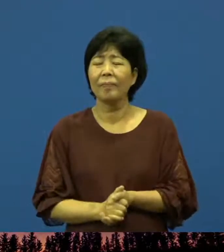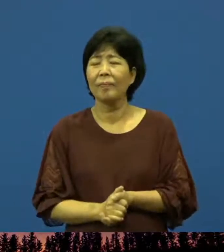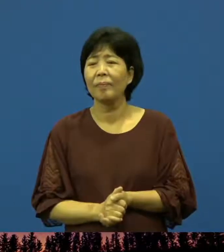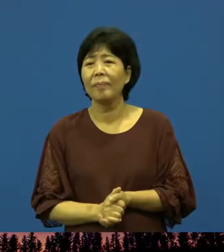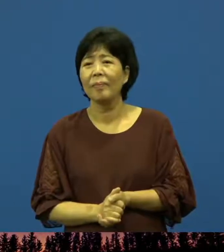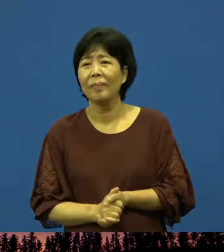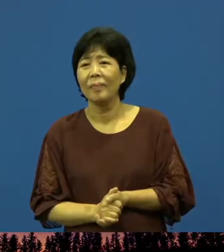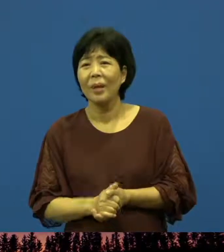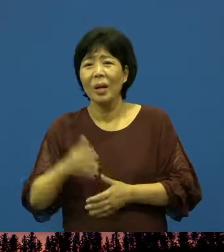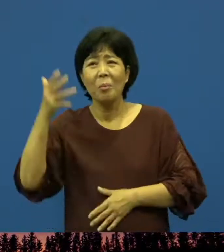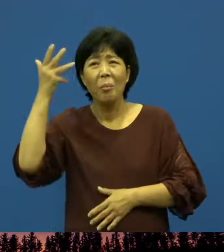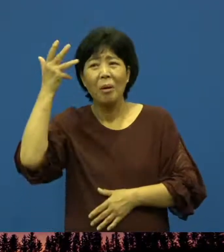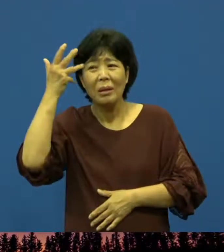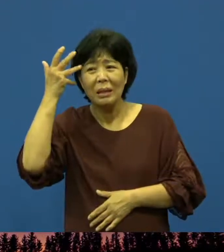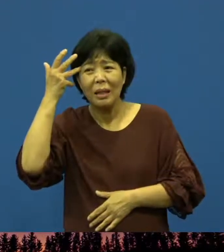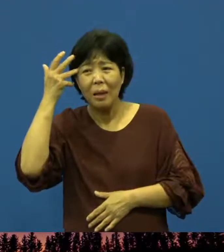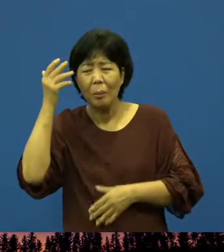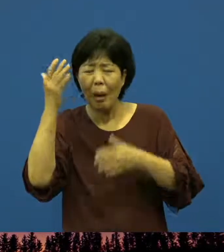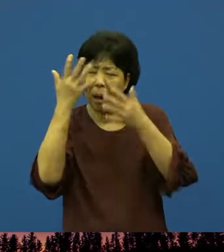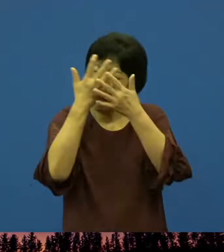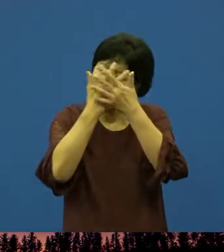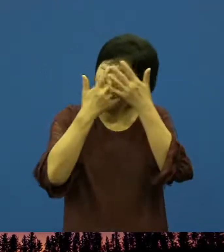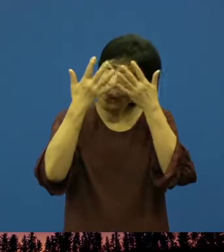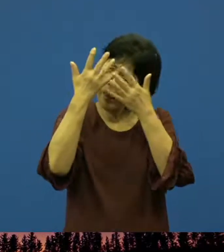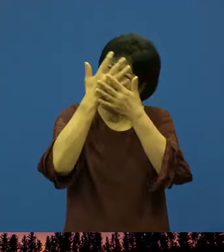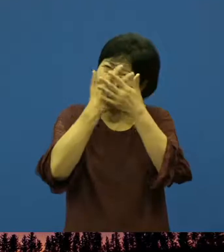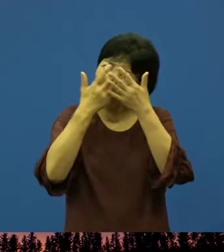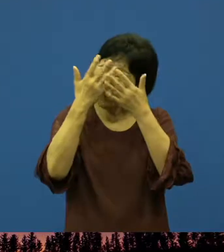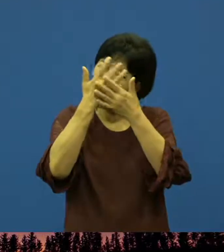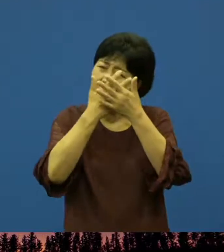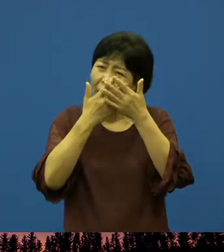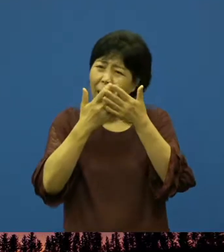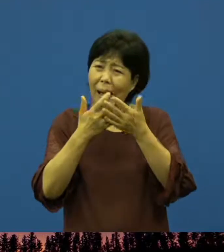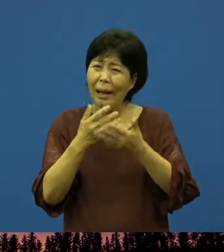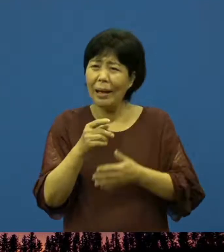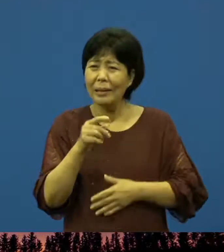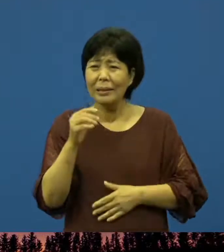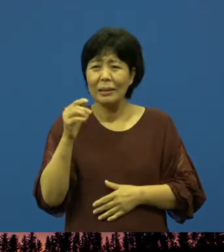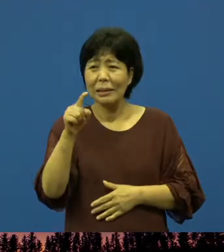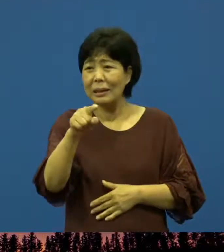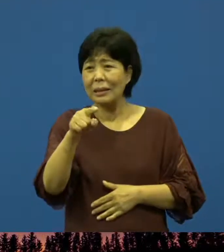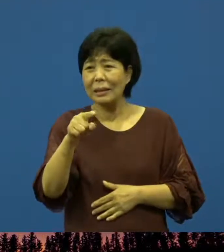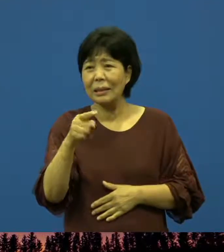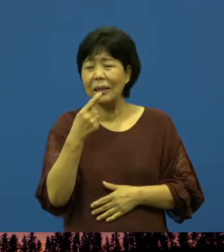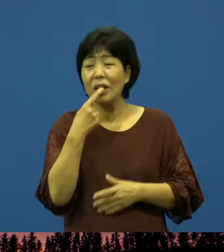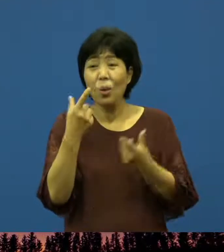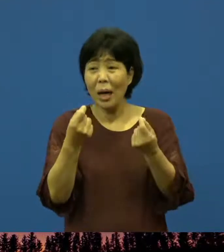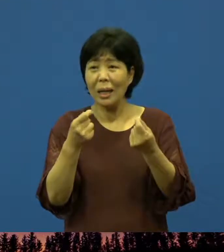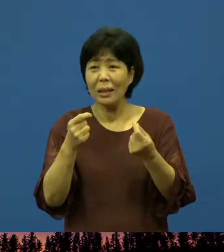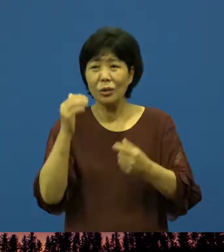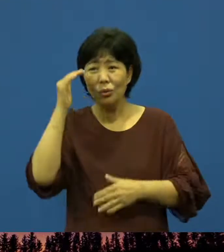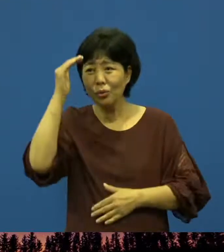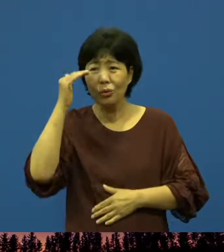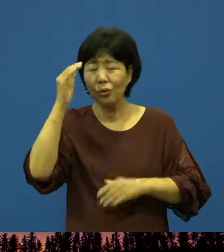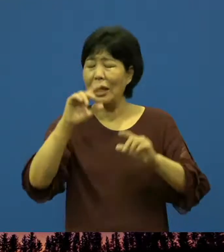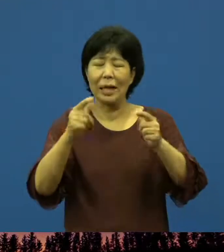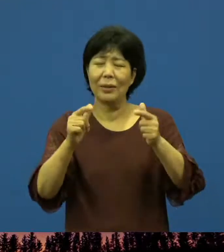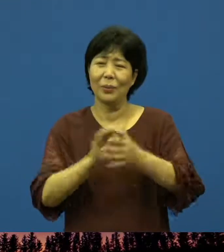무슨 철학적이고 애매모호한, 알듯 모를듯 하는 애매모호한 그런 추상적인 세계를